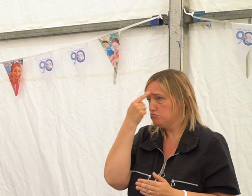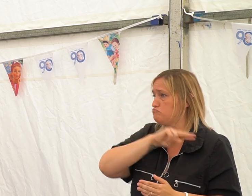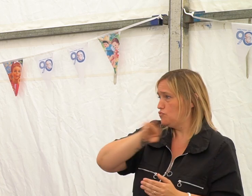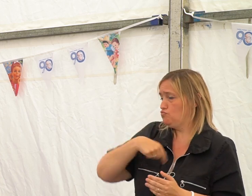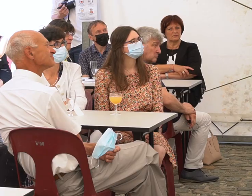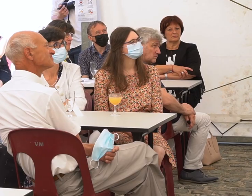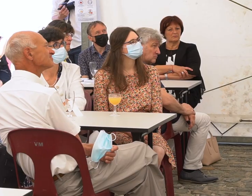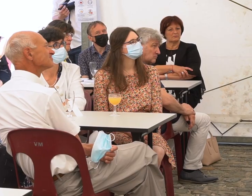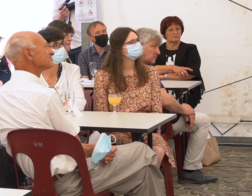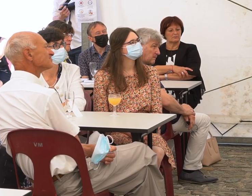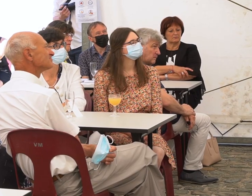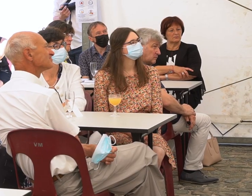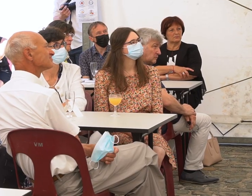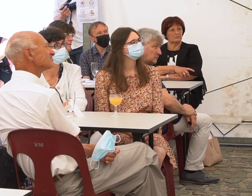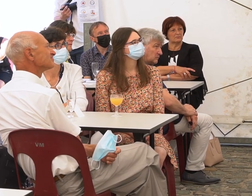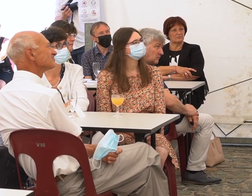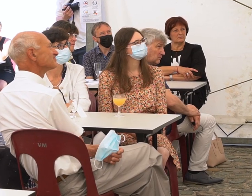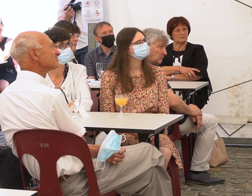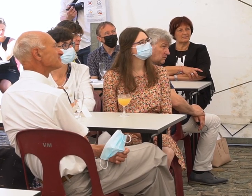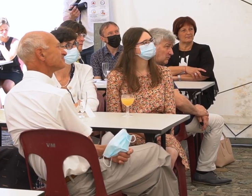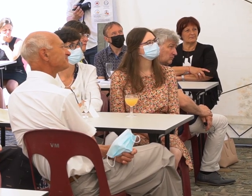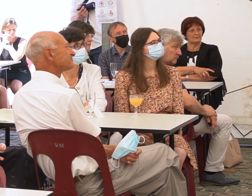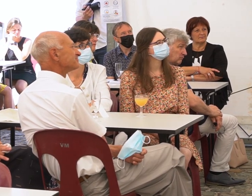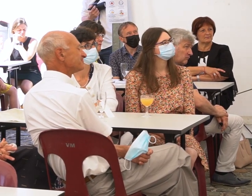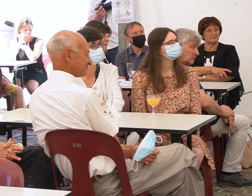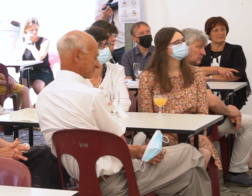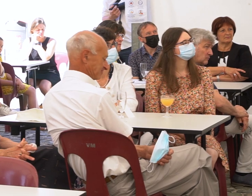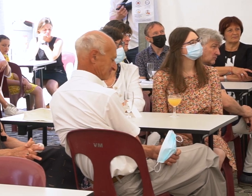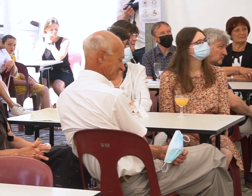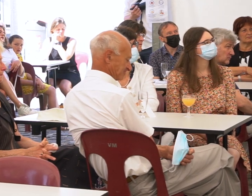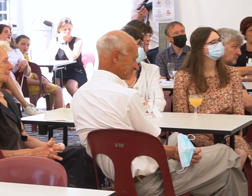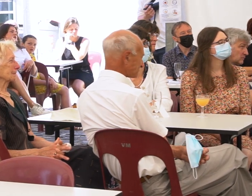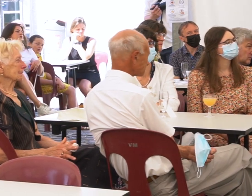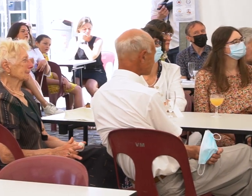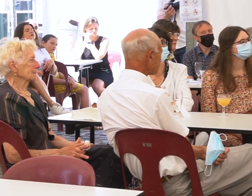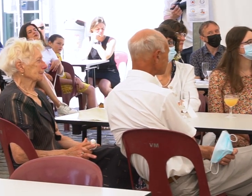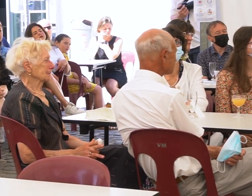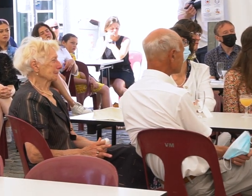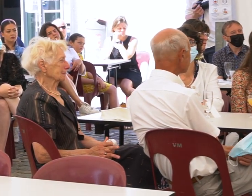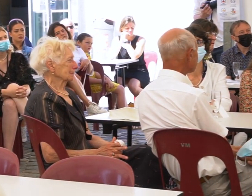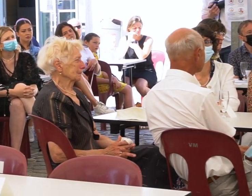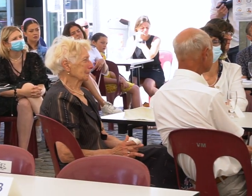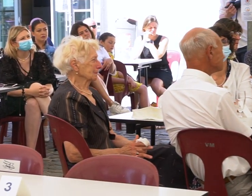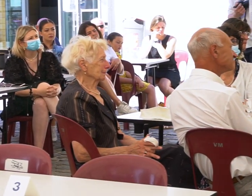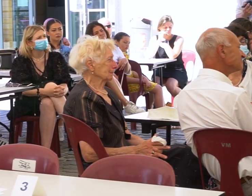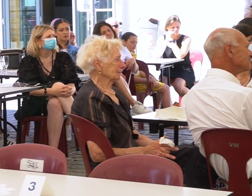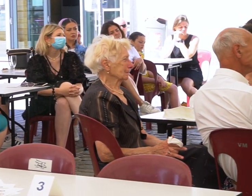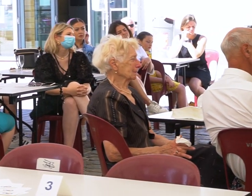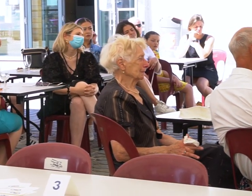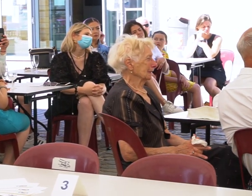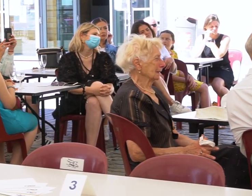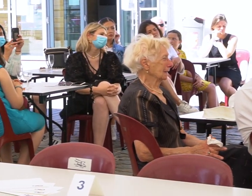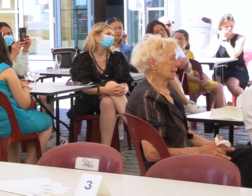cette autre famille, un grand motif de fierté et aussi une source de la responsabilité qui est indissociable de cet